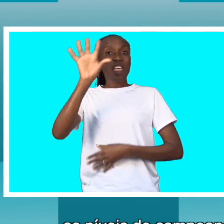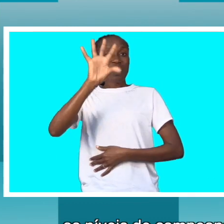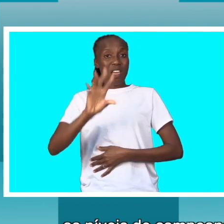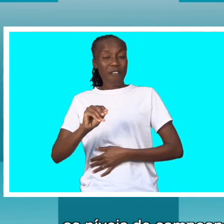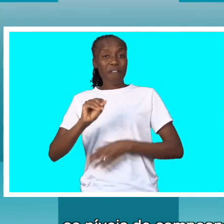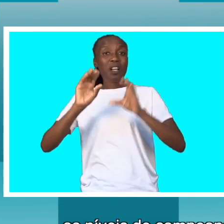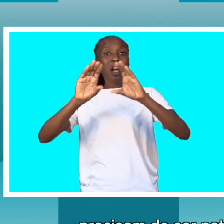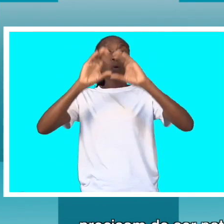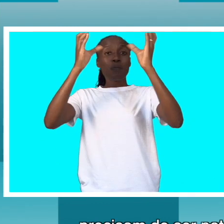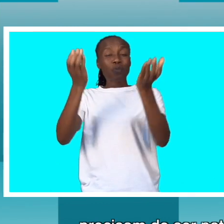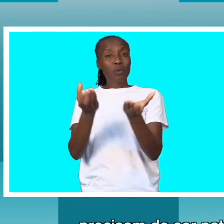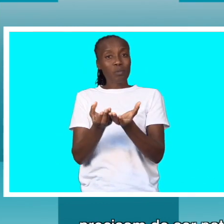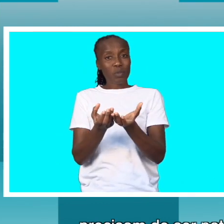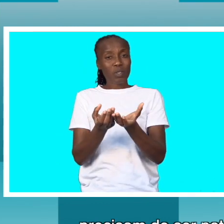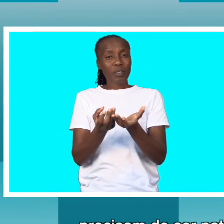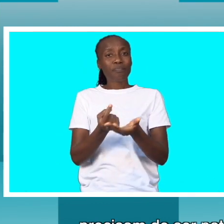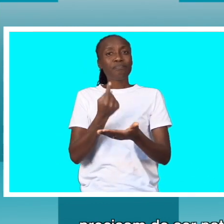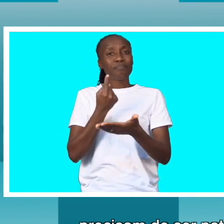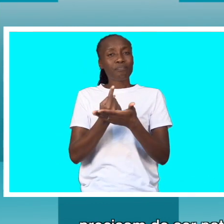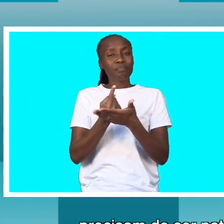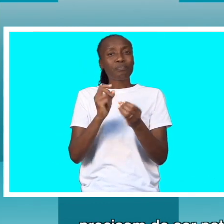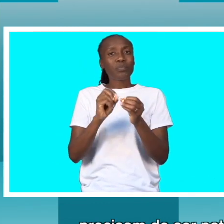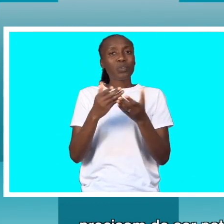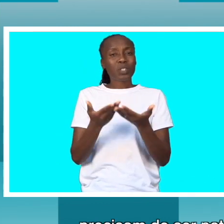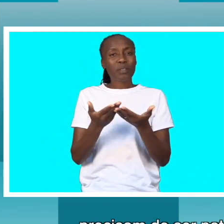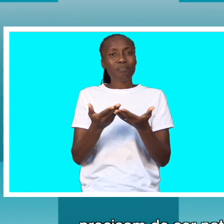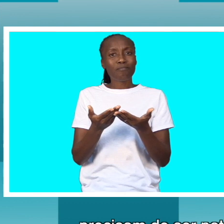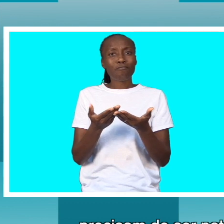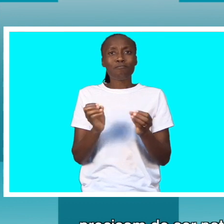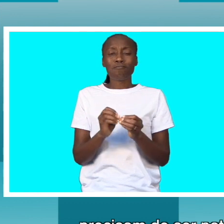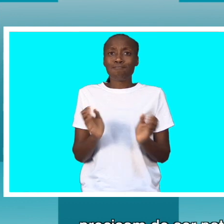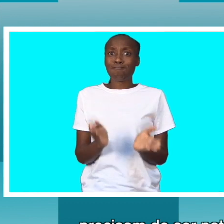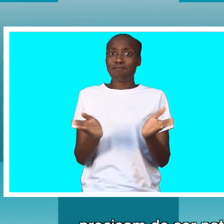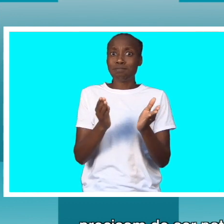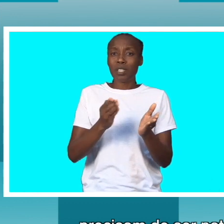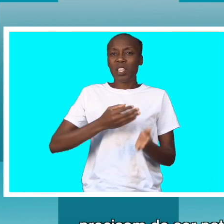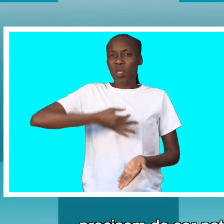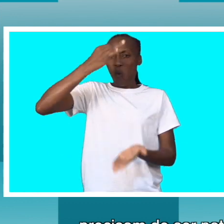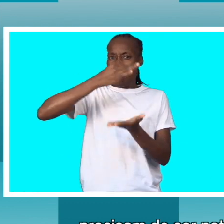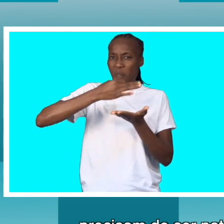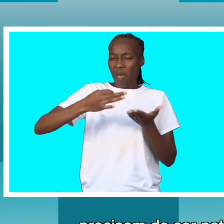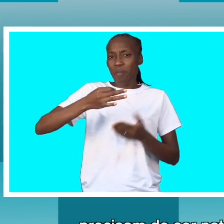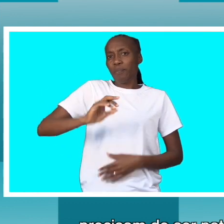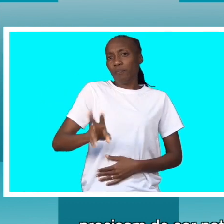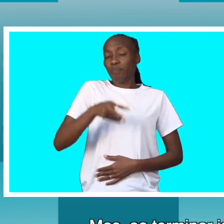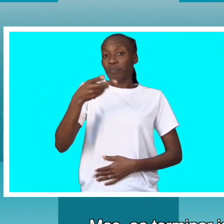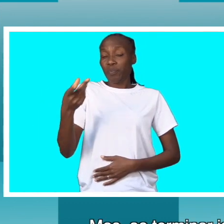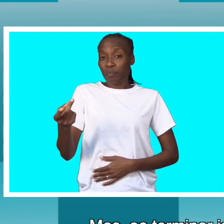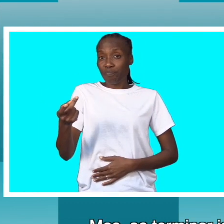da África e do Mundo, precisam ser potenciados em outros níveis e outras qualidades acima de tudo.